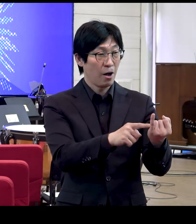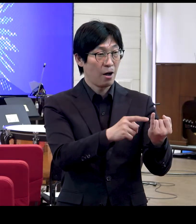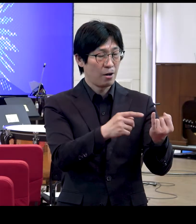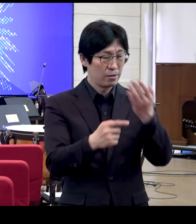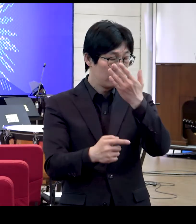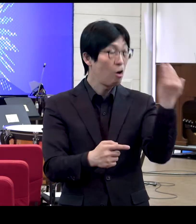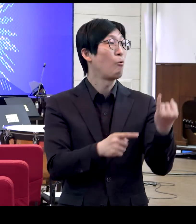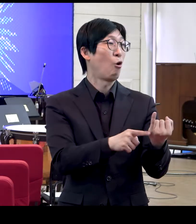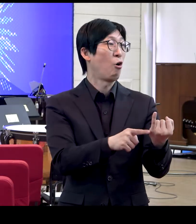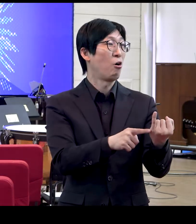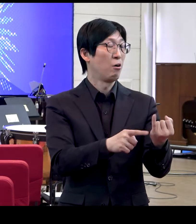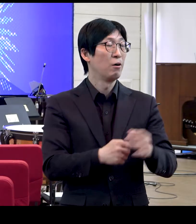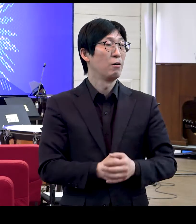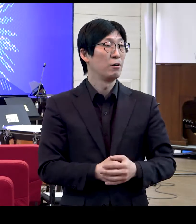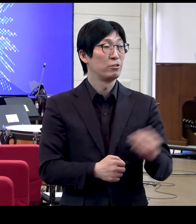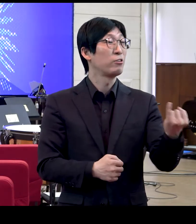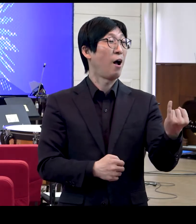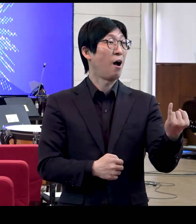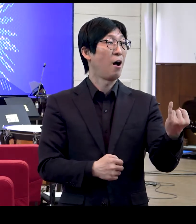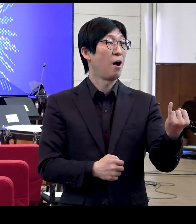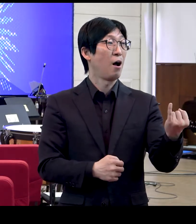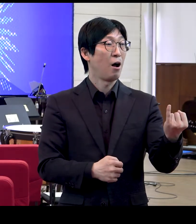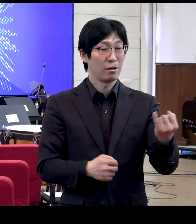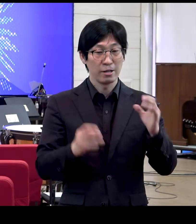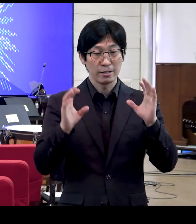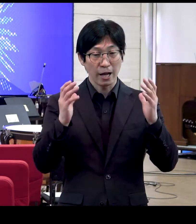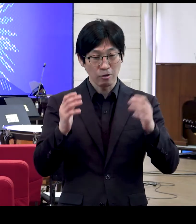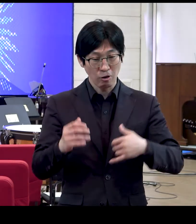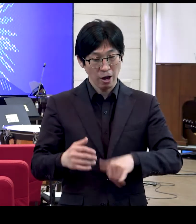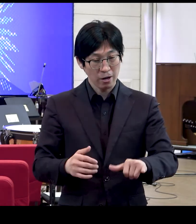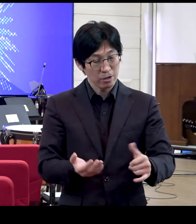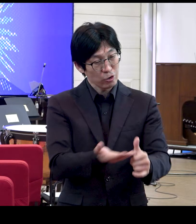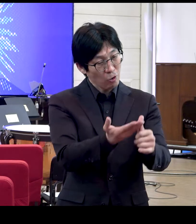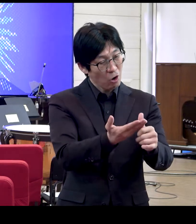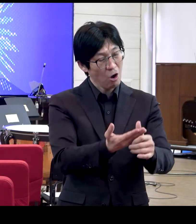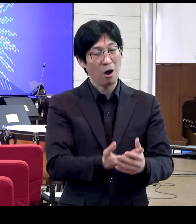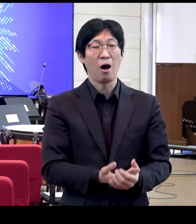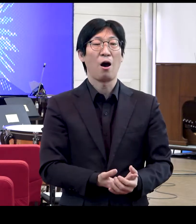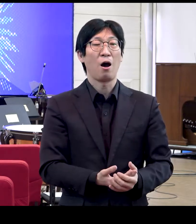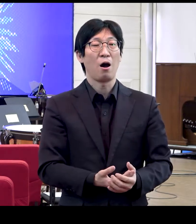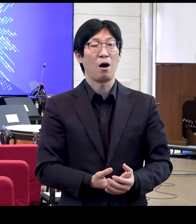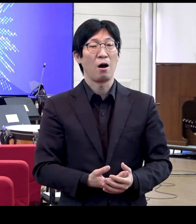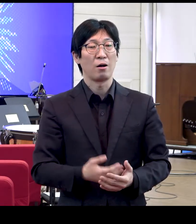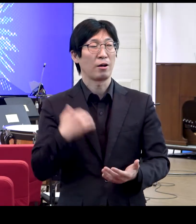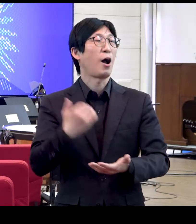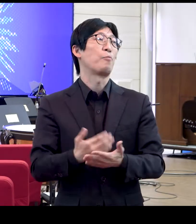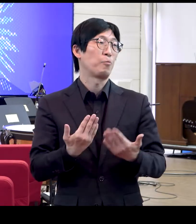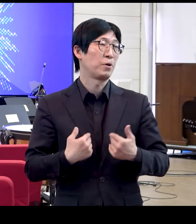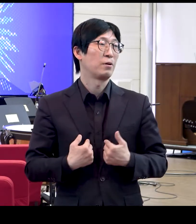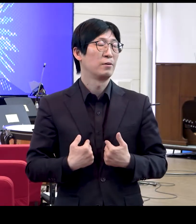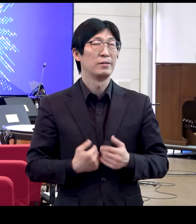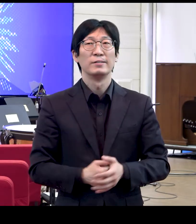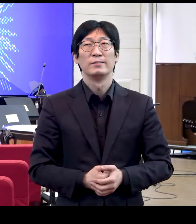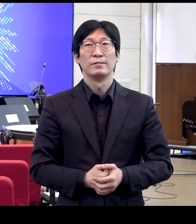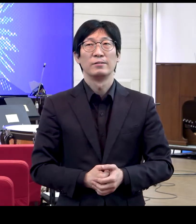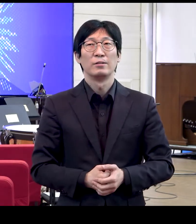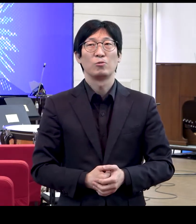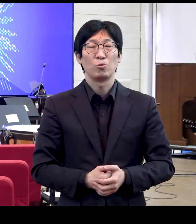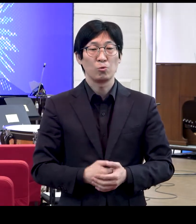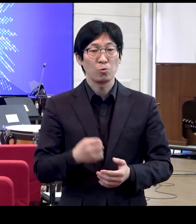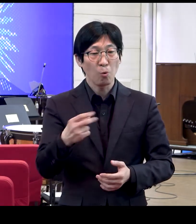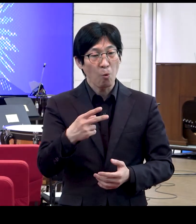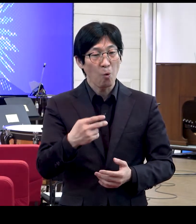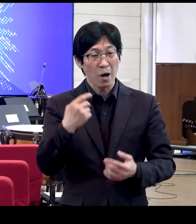그리고 정말 여린 그런 여인에 불과한데, 그리고 사실 누구보다도 가장 많이